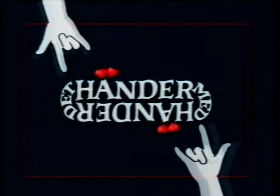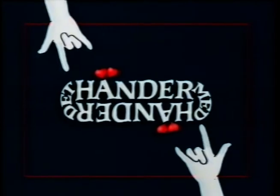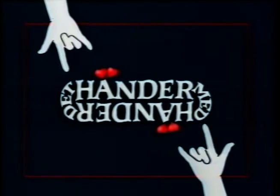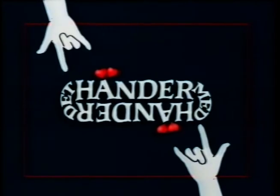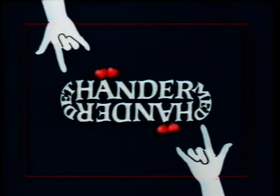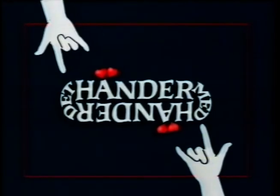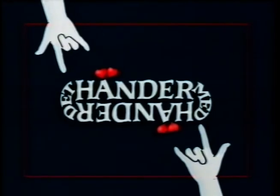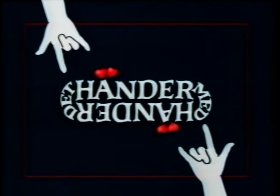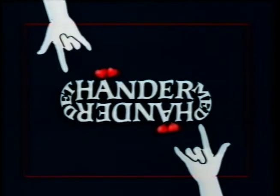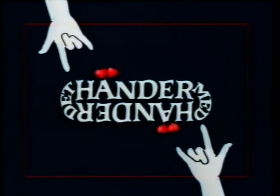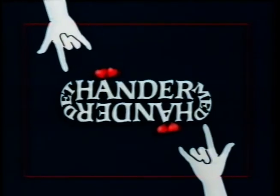Tecken för I love you.